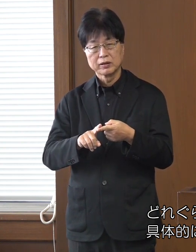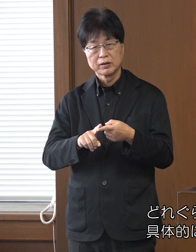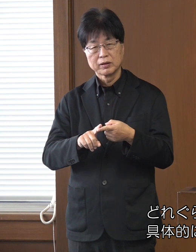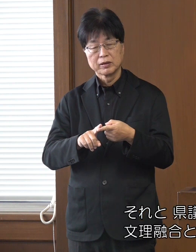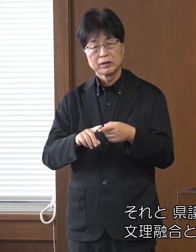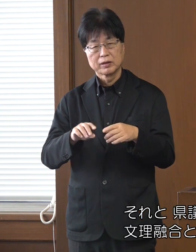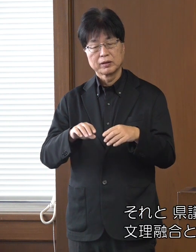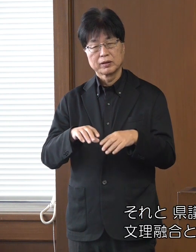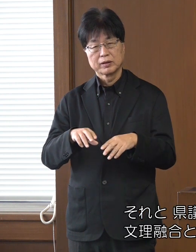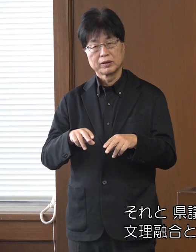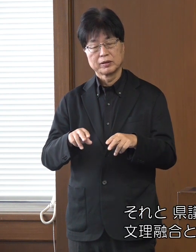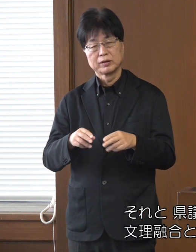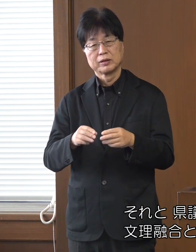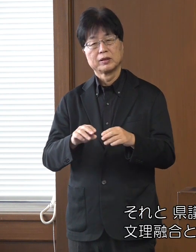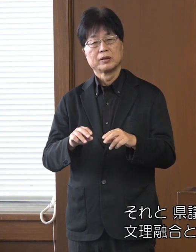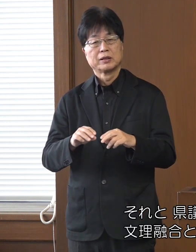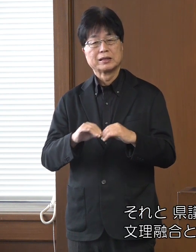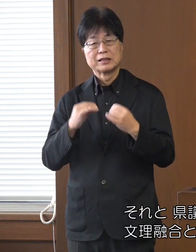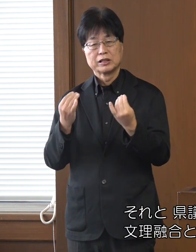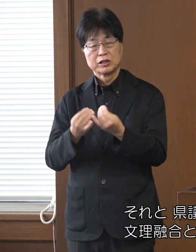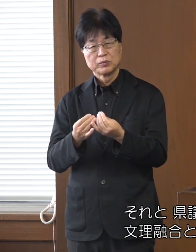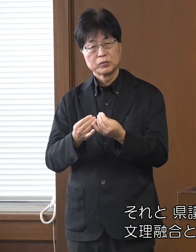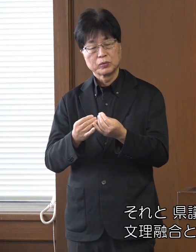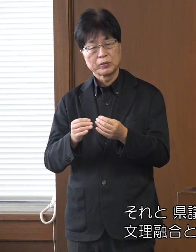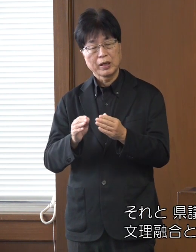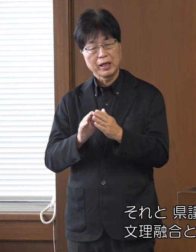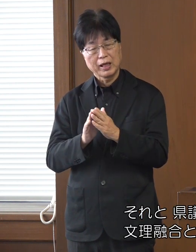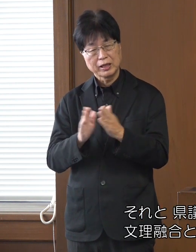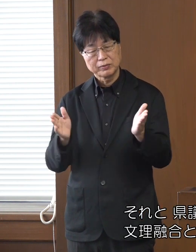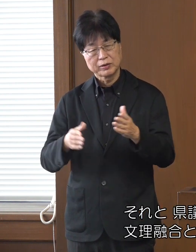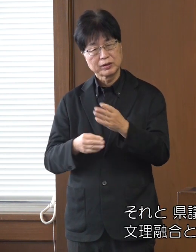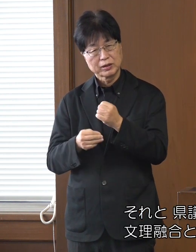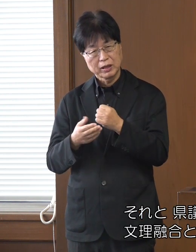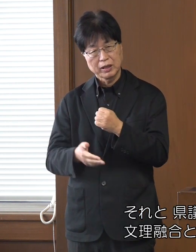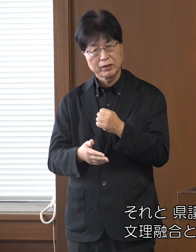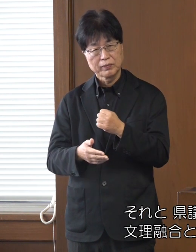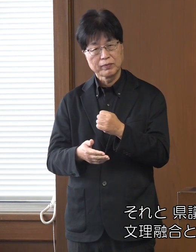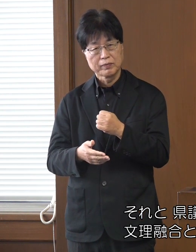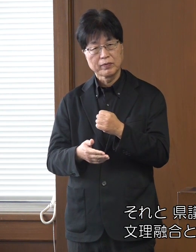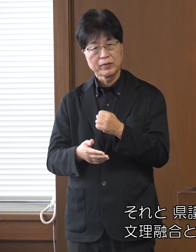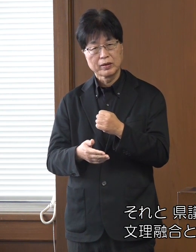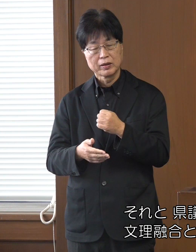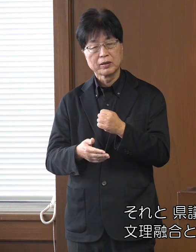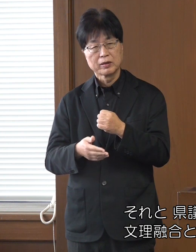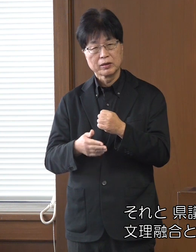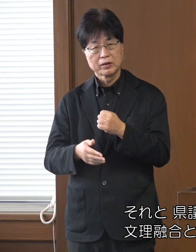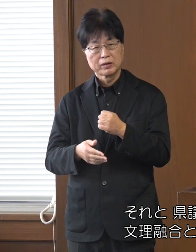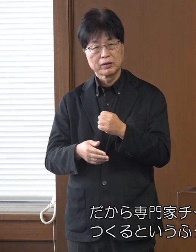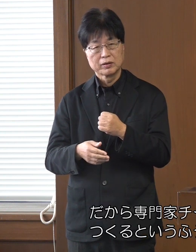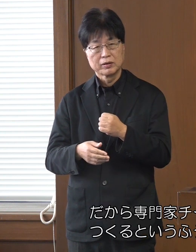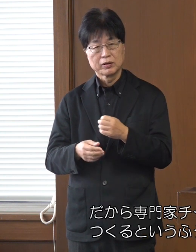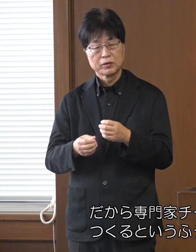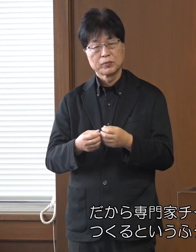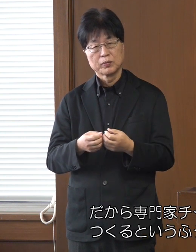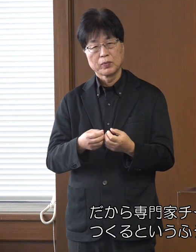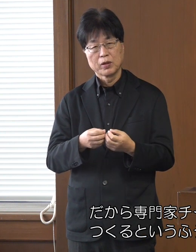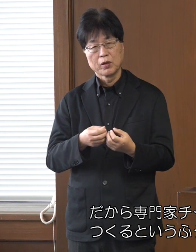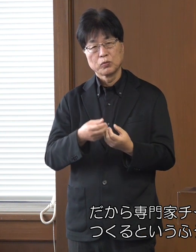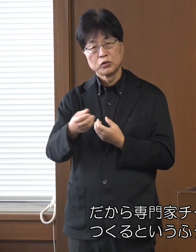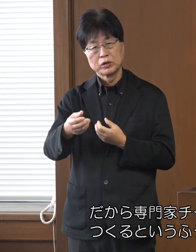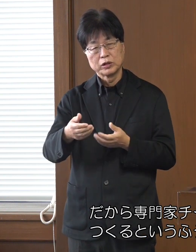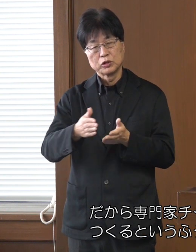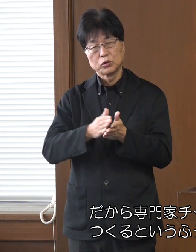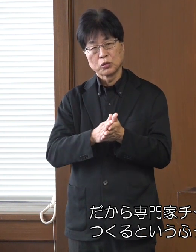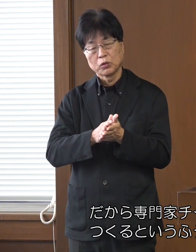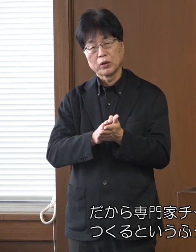か、それとその、まあ、県議会でも議論になってたその分離融合ってよくわからない、だからその専門